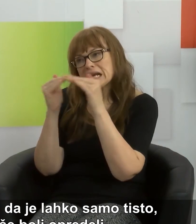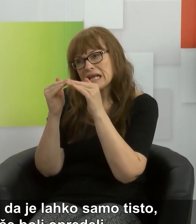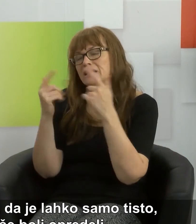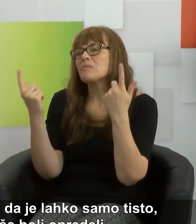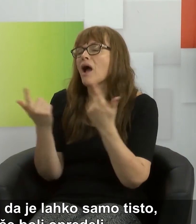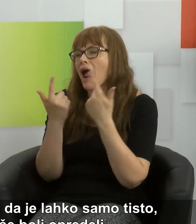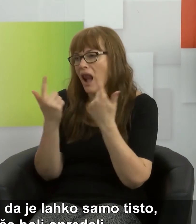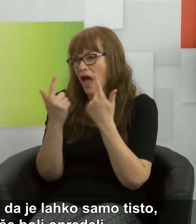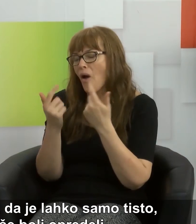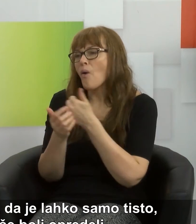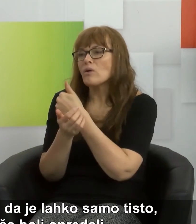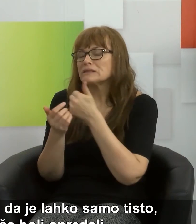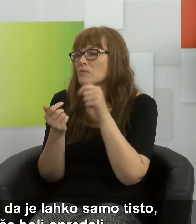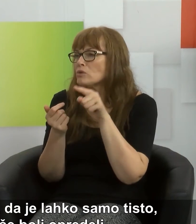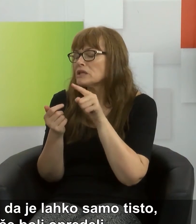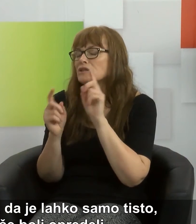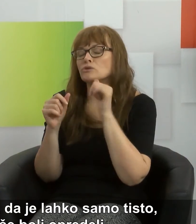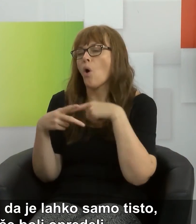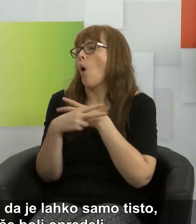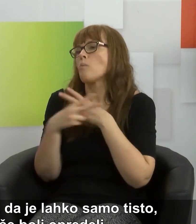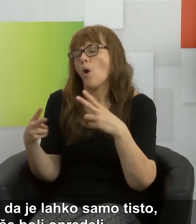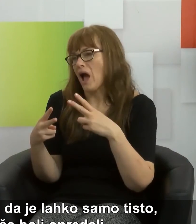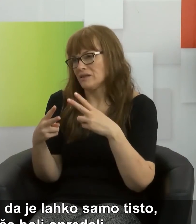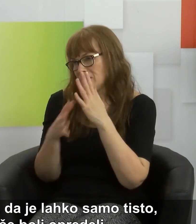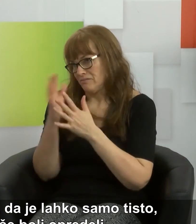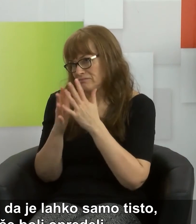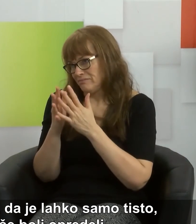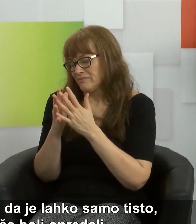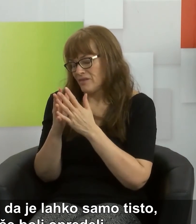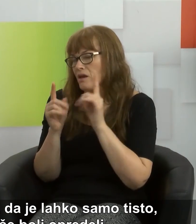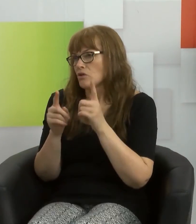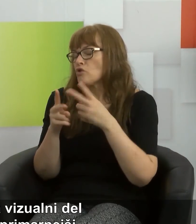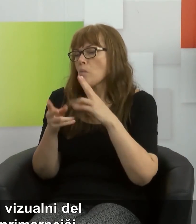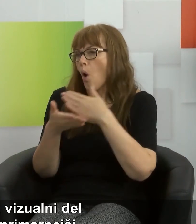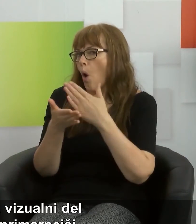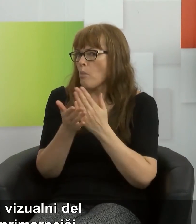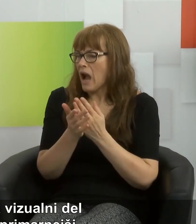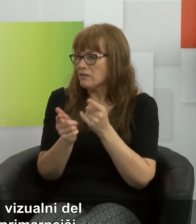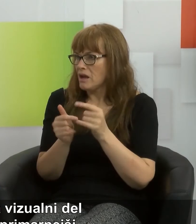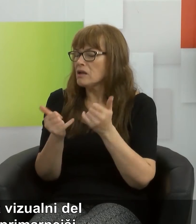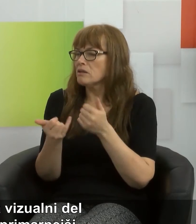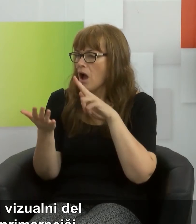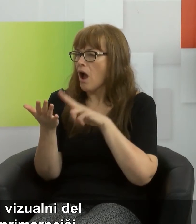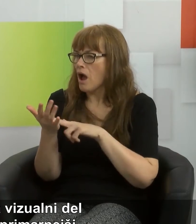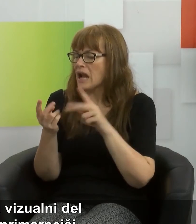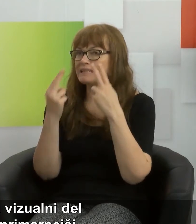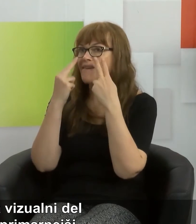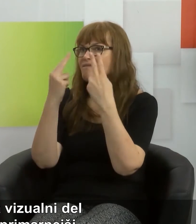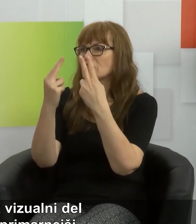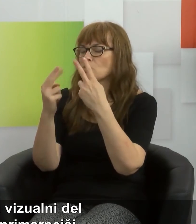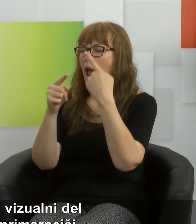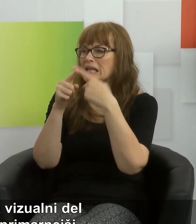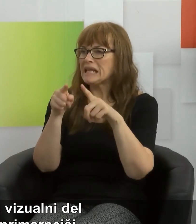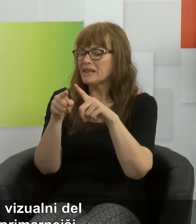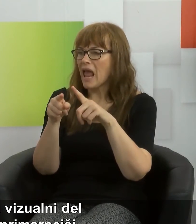je lahko samo tisto, kar obogati in kar še bolj v bistvu opredeli, da dejansko ta vizualni